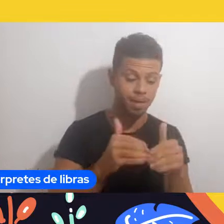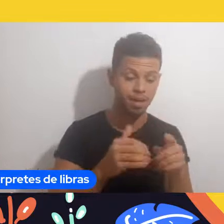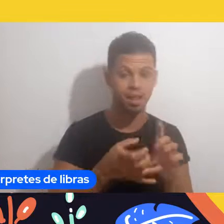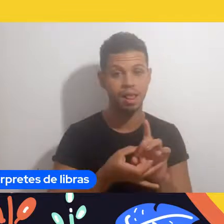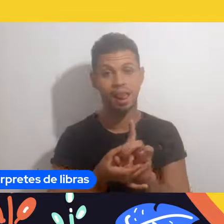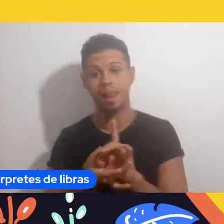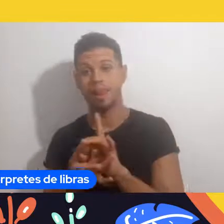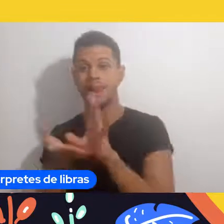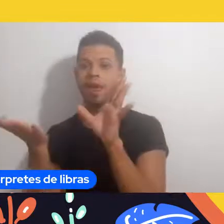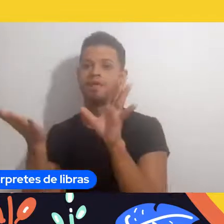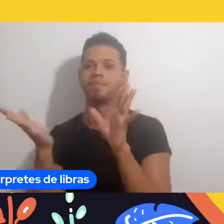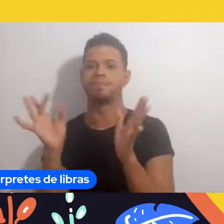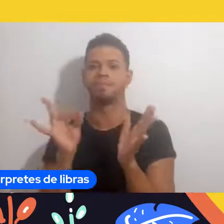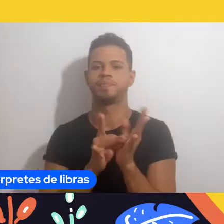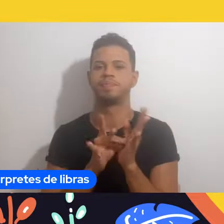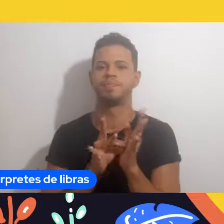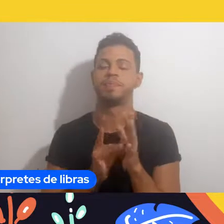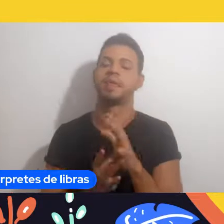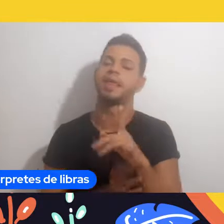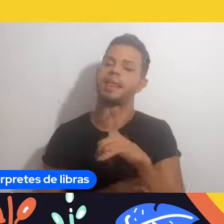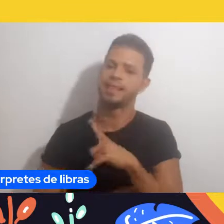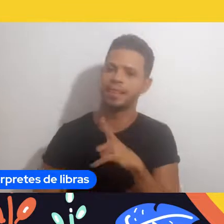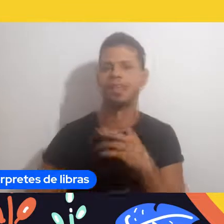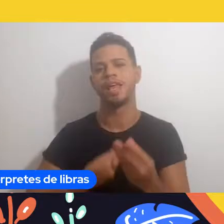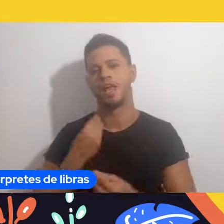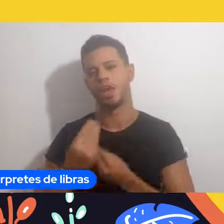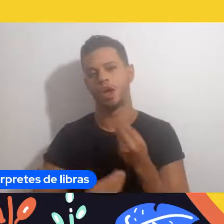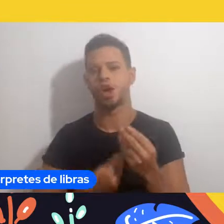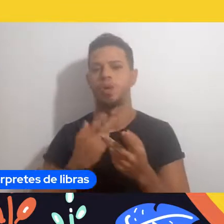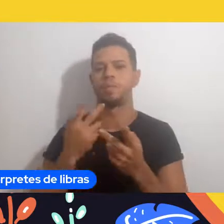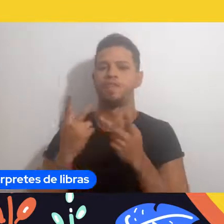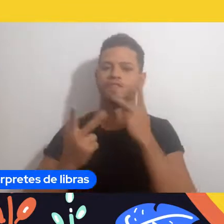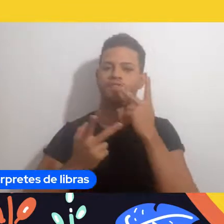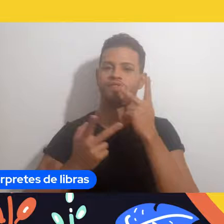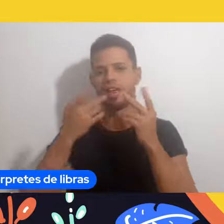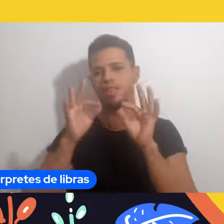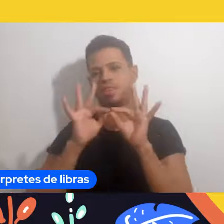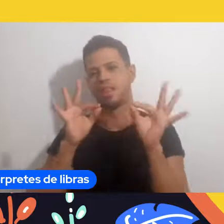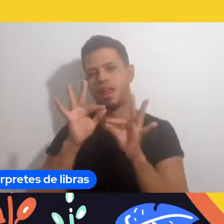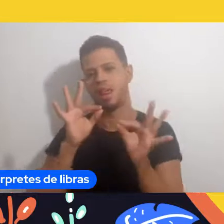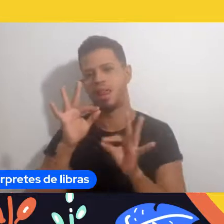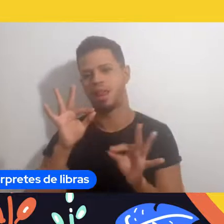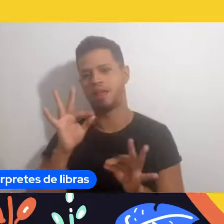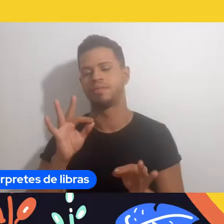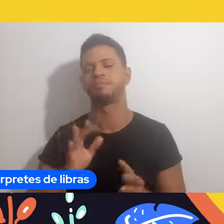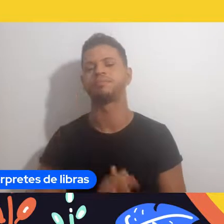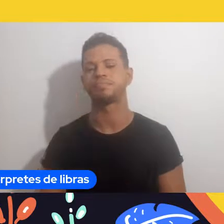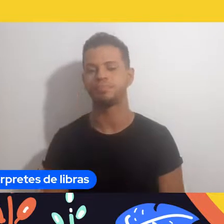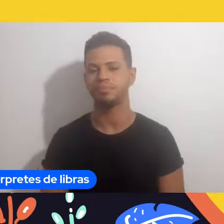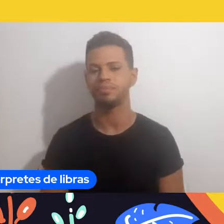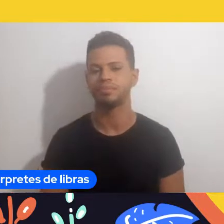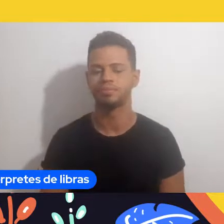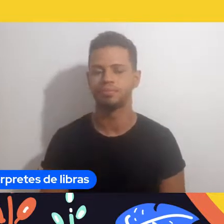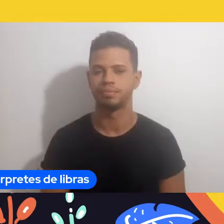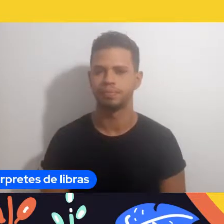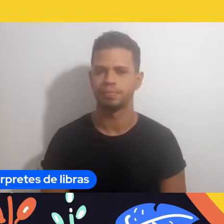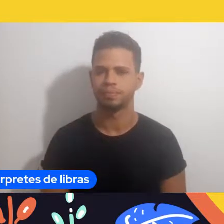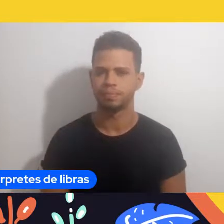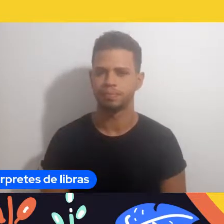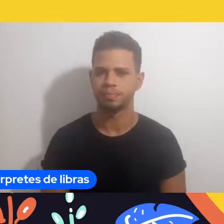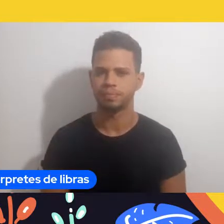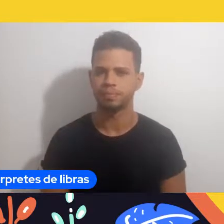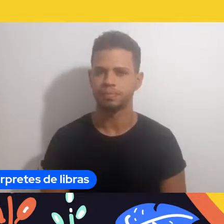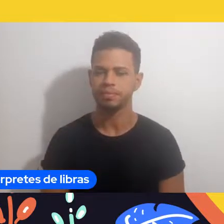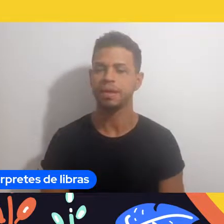né? Existe, como o TT fala bastante, ela que vem sendo grande pesquisadora do